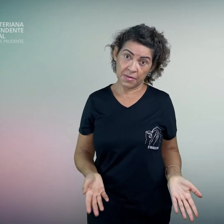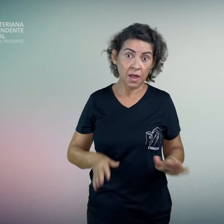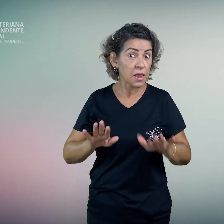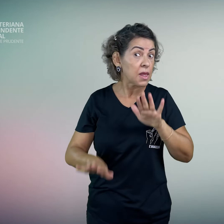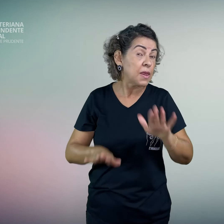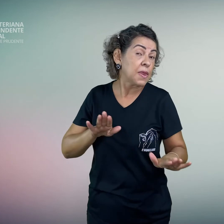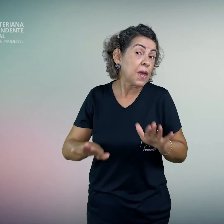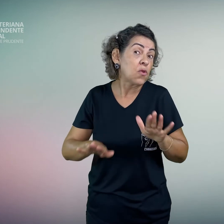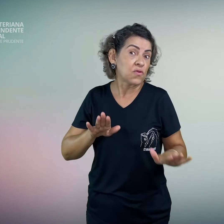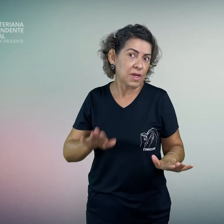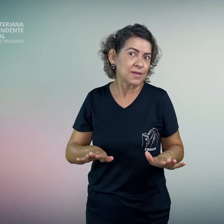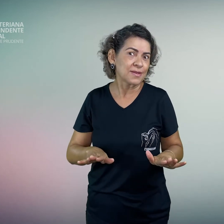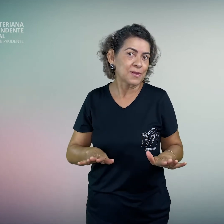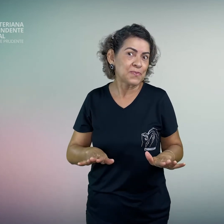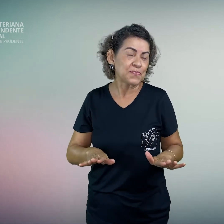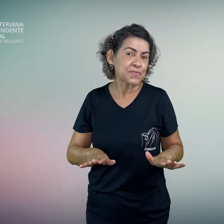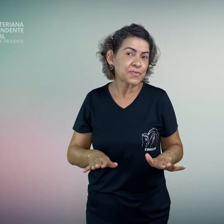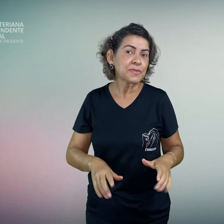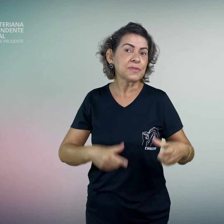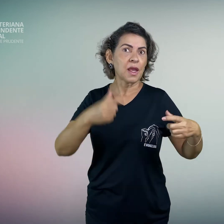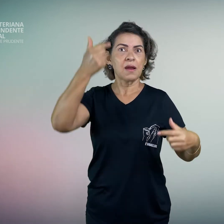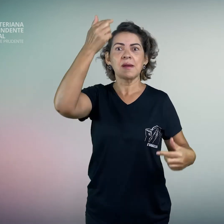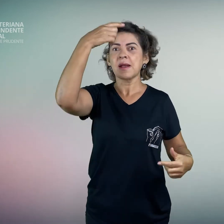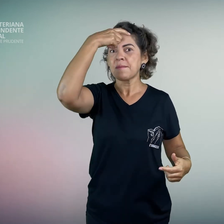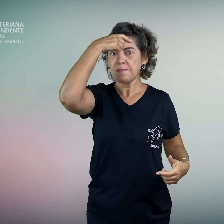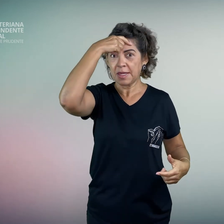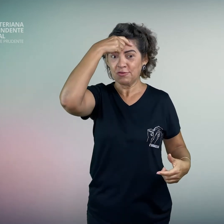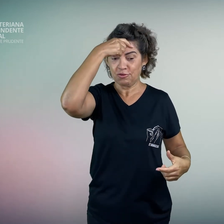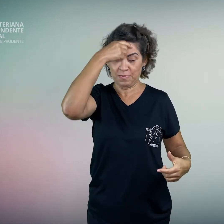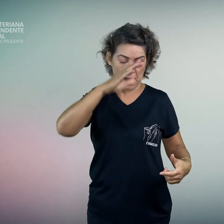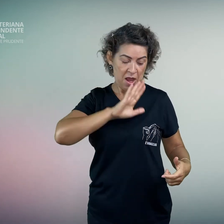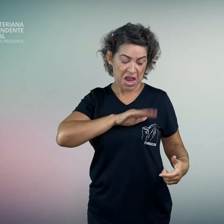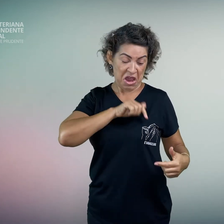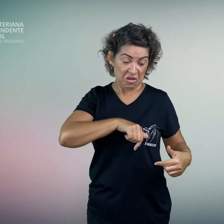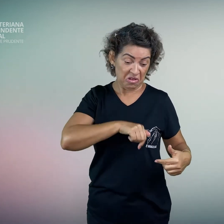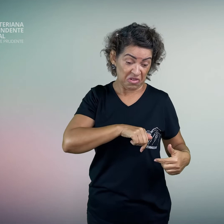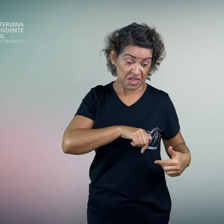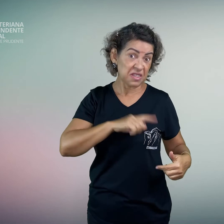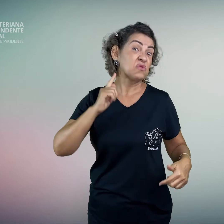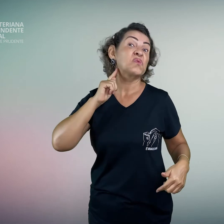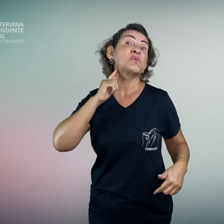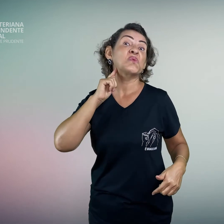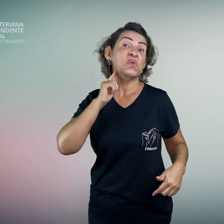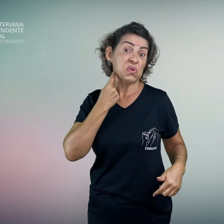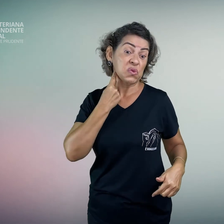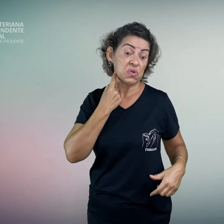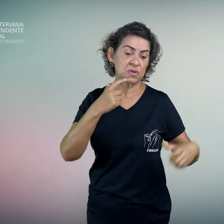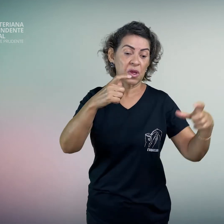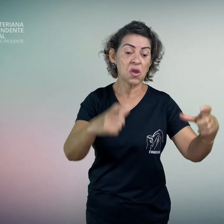Quem sabe sejam ambientes sujos, com cheiros ruins, justamente porque você não